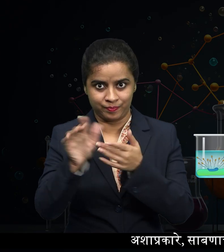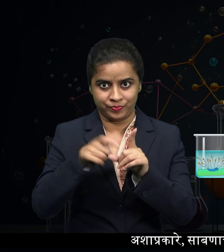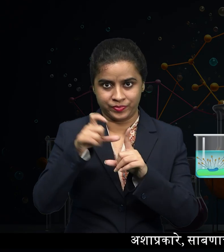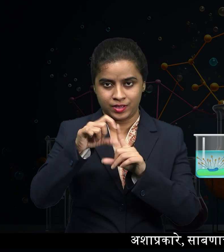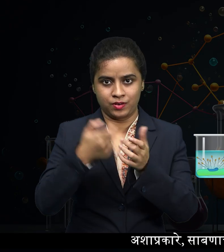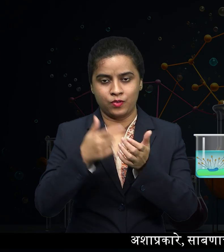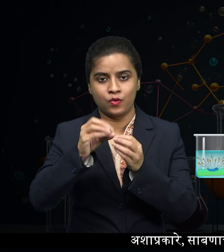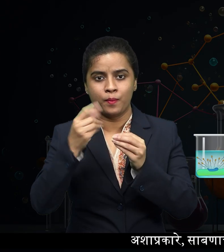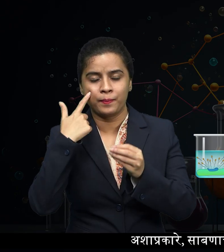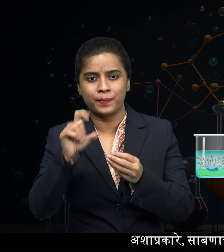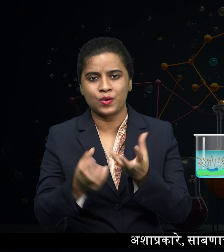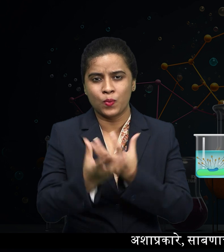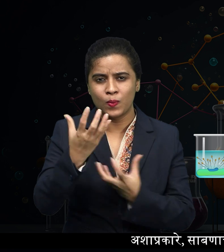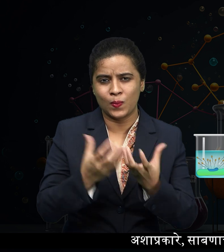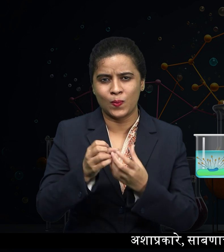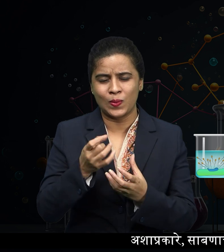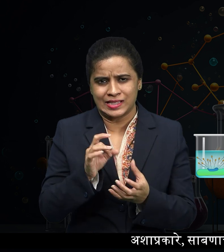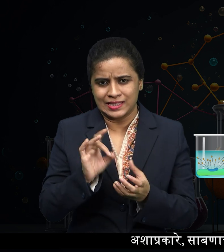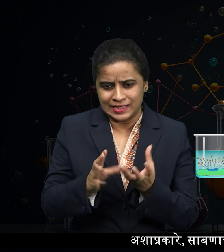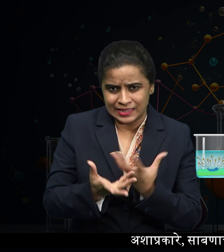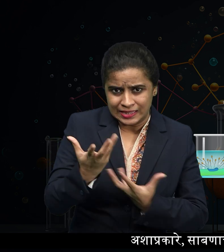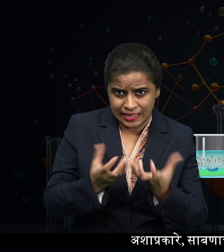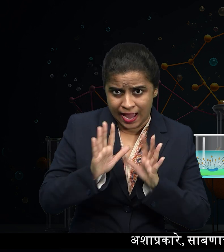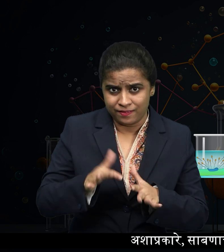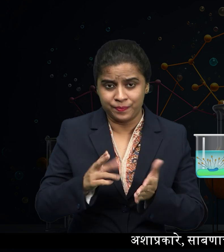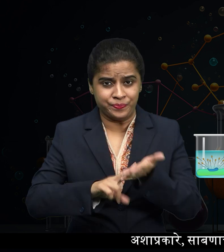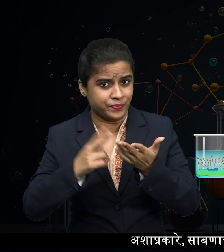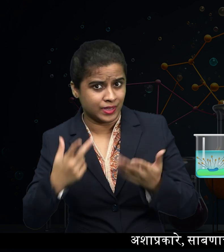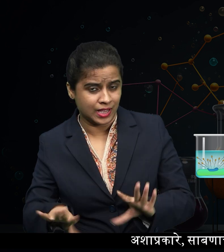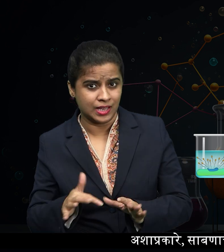अशा प्रकारे साबणाच्या रेणूचा हायड्रोफोबिक भाग